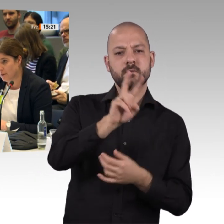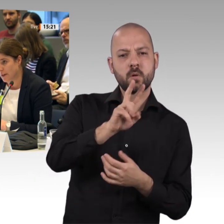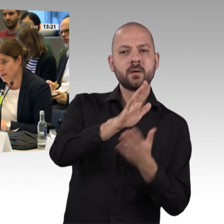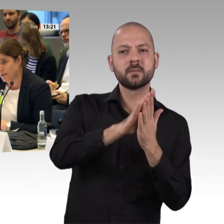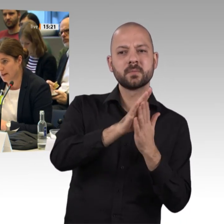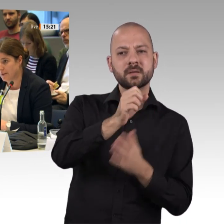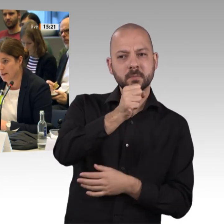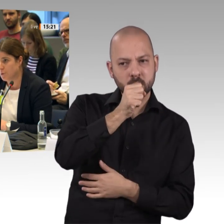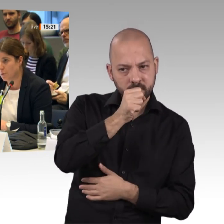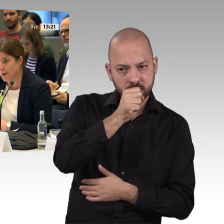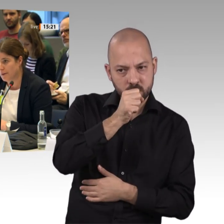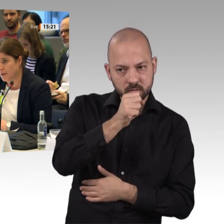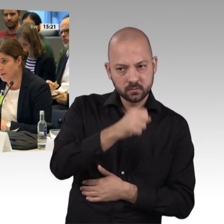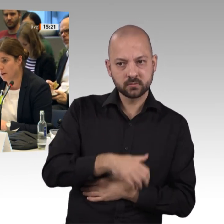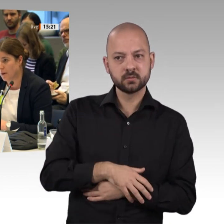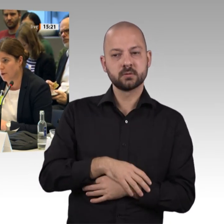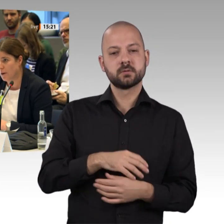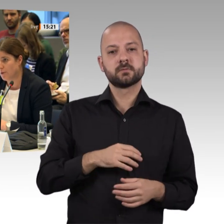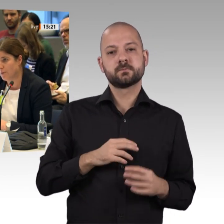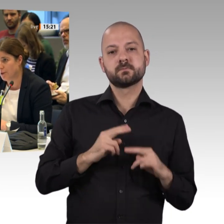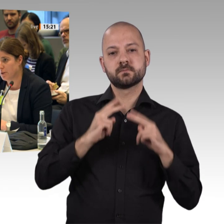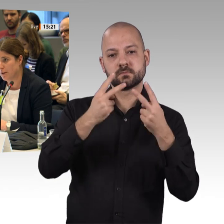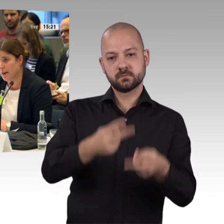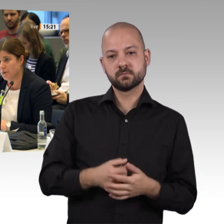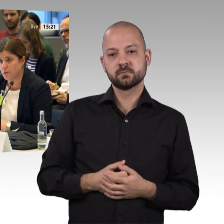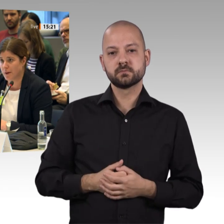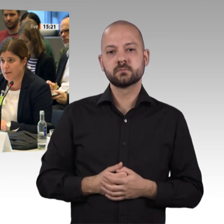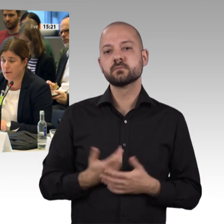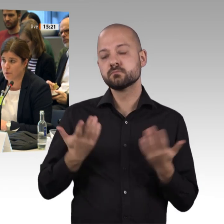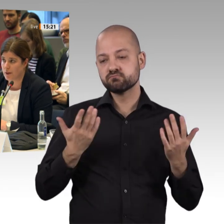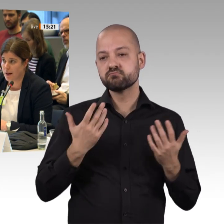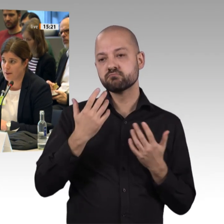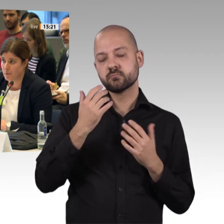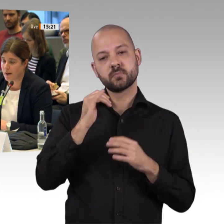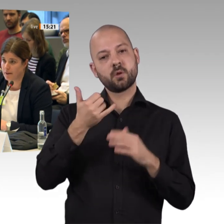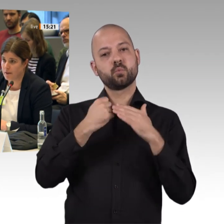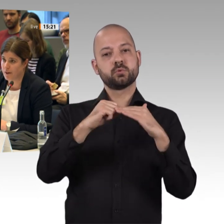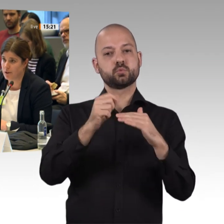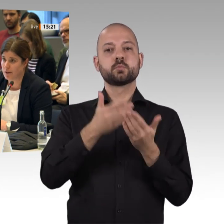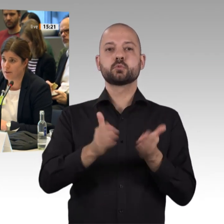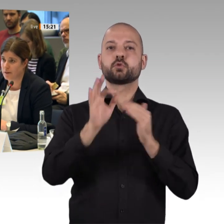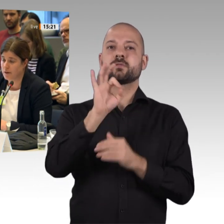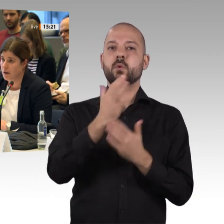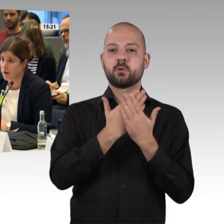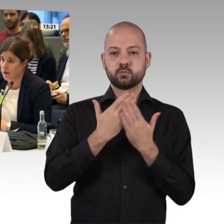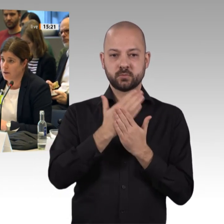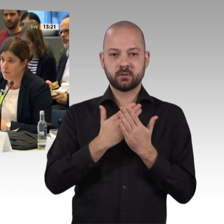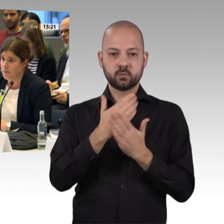wird, der Kreis der Anspruchsberechtigten auch auf Menschen, die leistungsberechtigt für den Arbeitsbereich in den Werkstätten